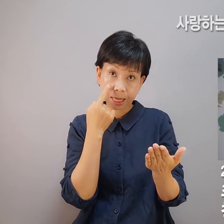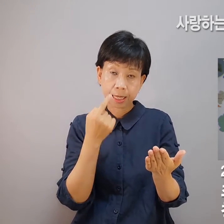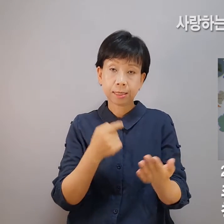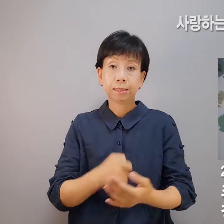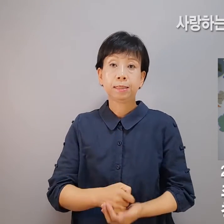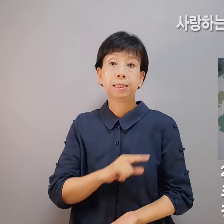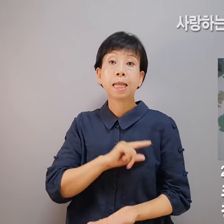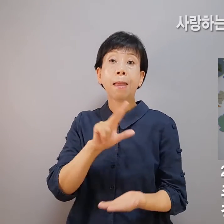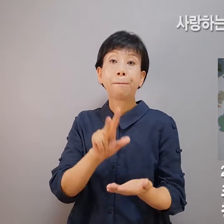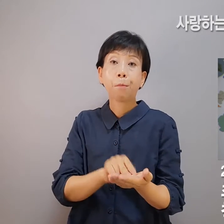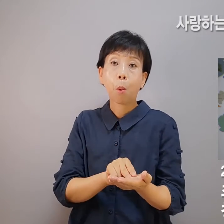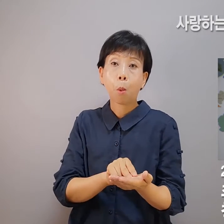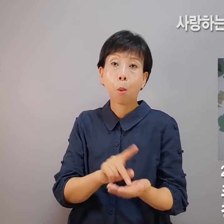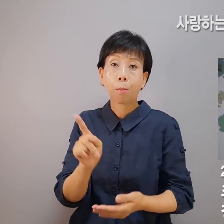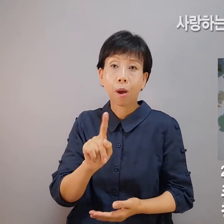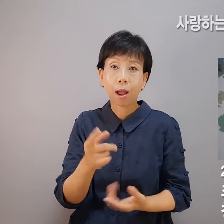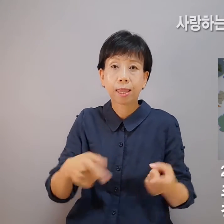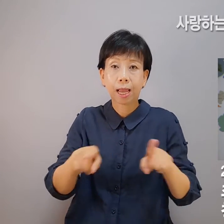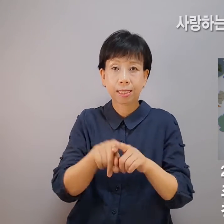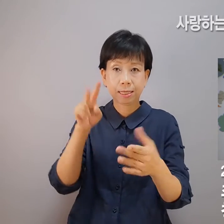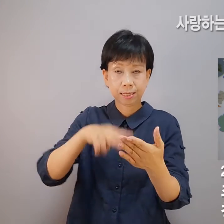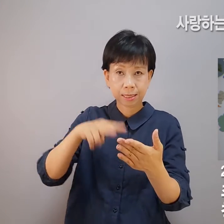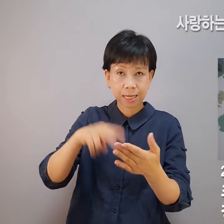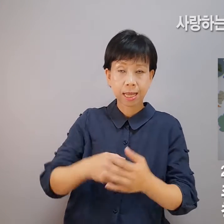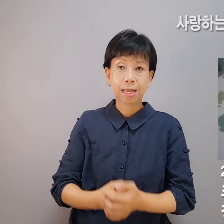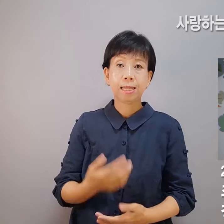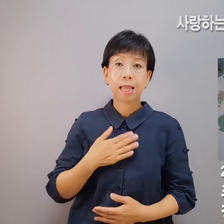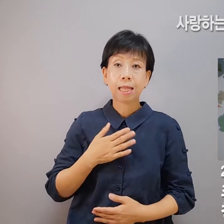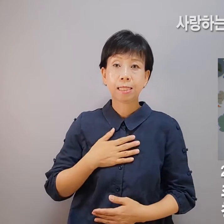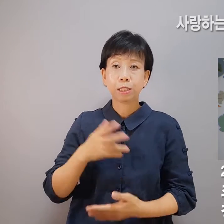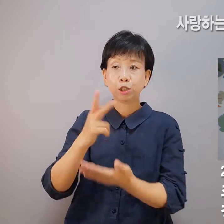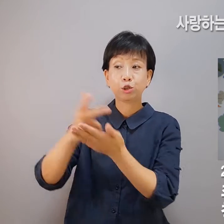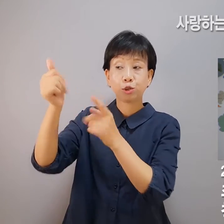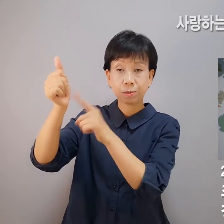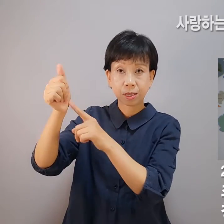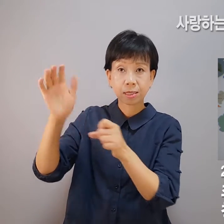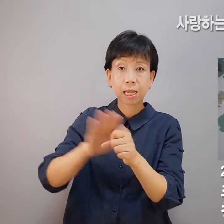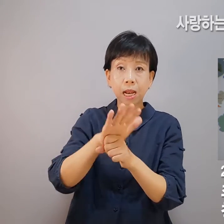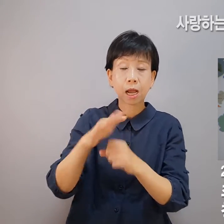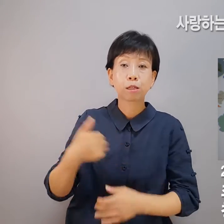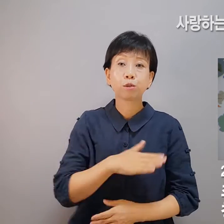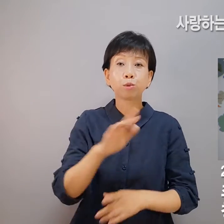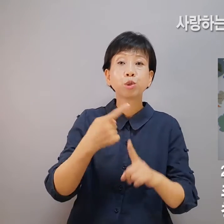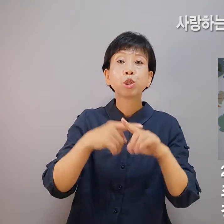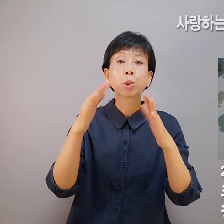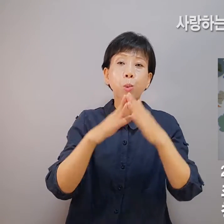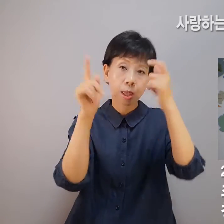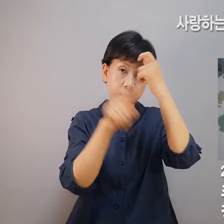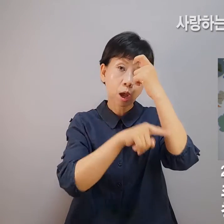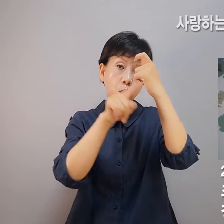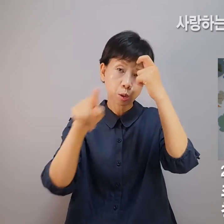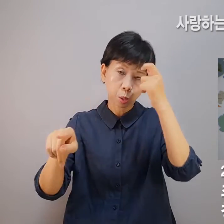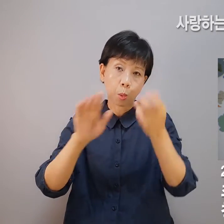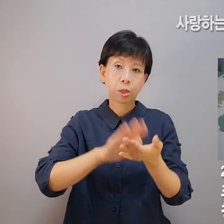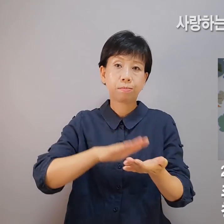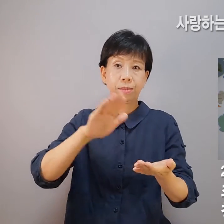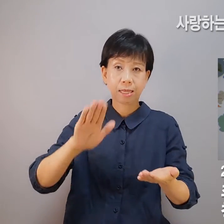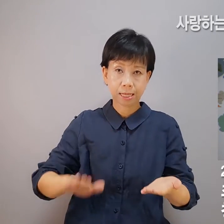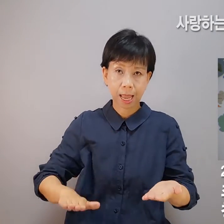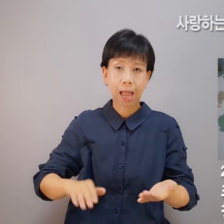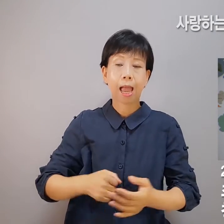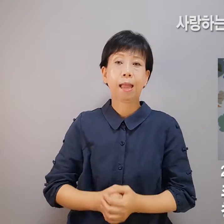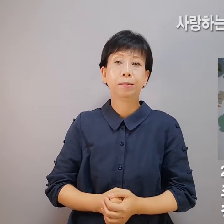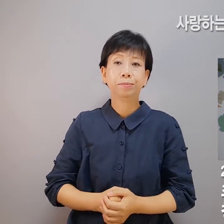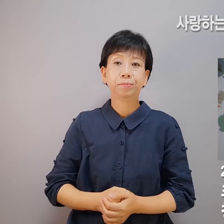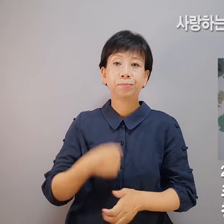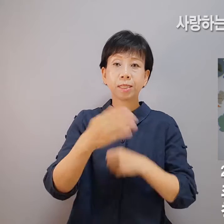위에 보시면 같이 한번 읽어주십시오. 나는 주께서 사랑하는 우리 교회 성도입니다. 밑에